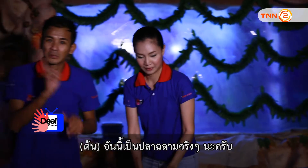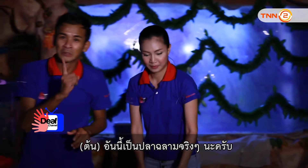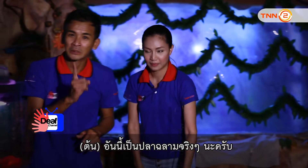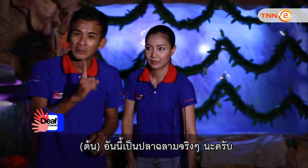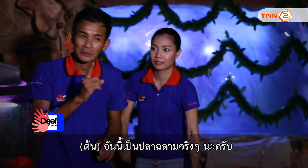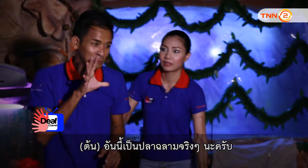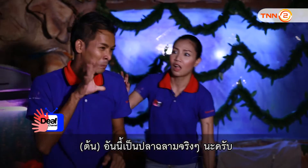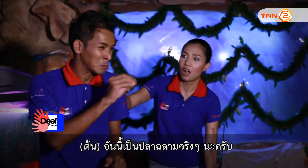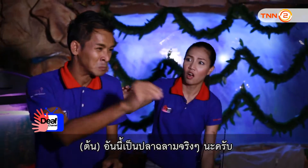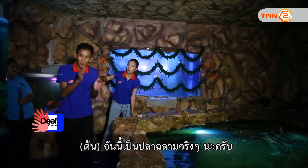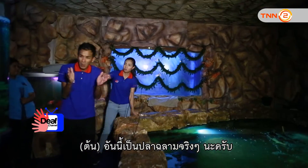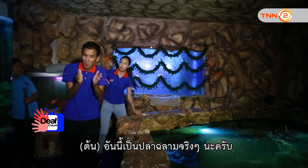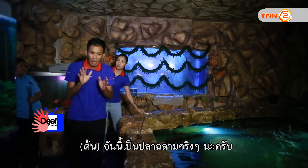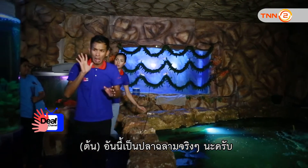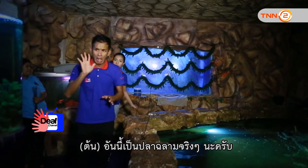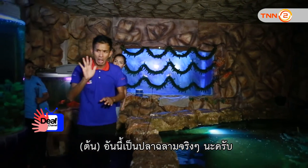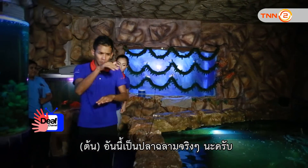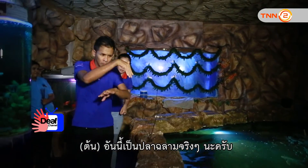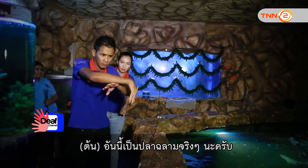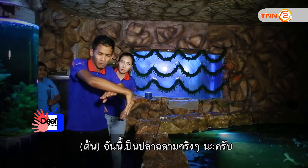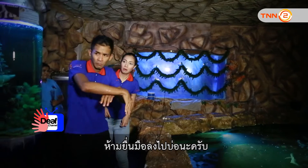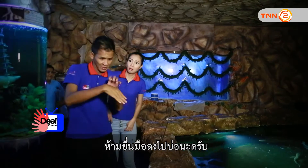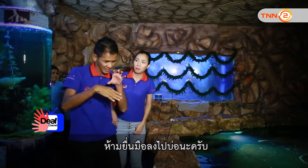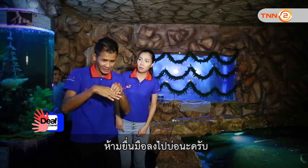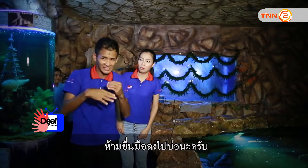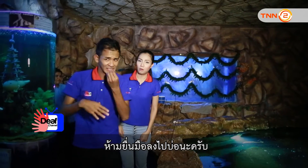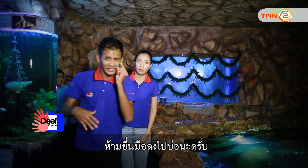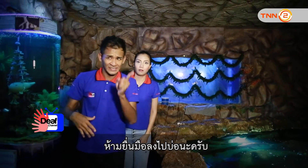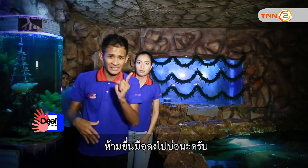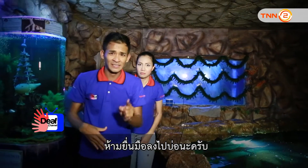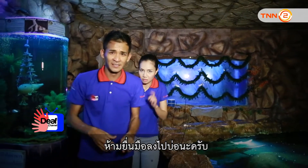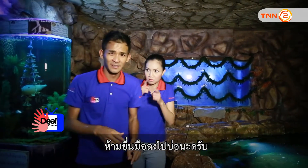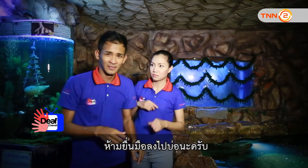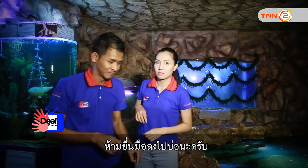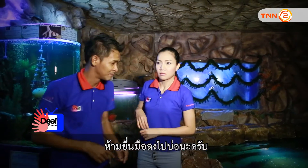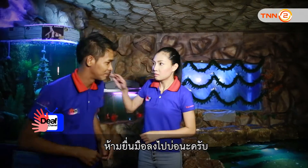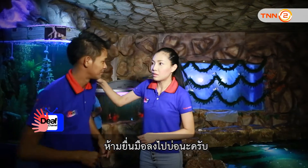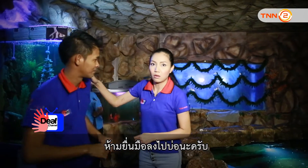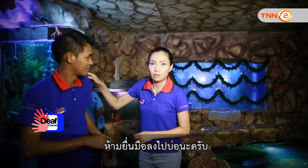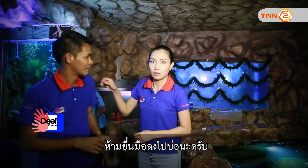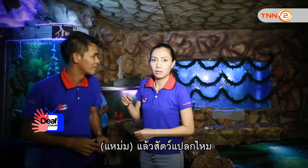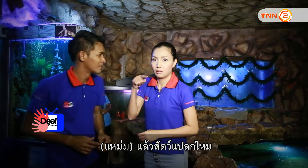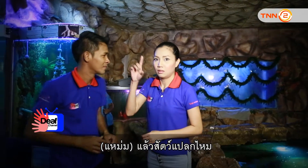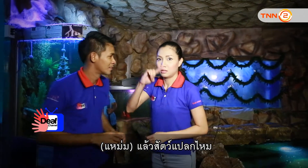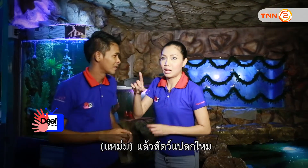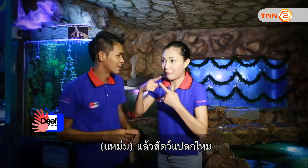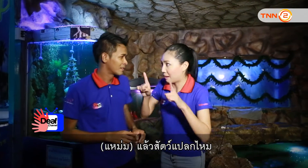อันนี้เป็นปลาฉลามจริงๆนะครับห้ามยื่นมือลงไปในบ่อนะครับ เจ้าสัตว์แปลกไหมเนี่ย